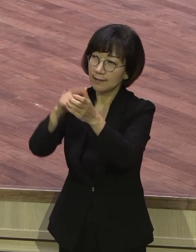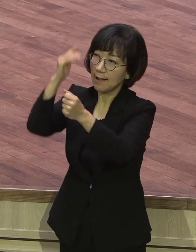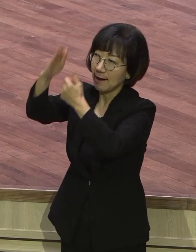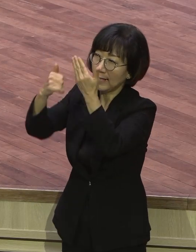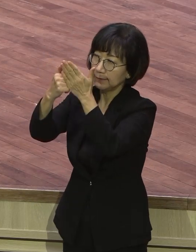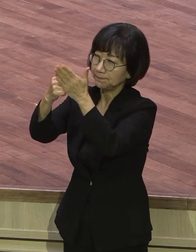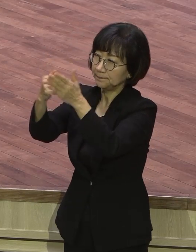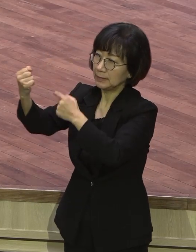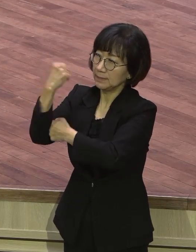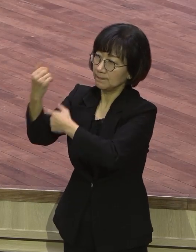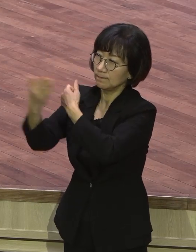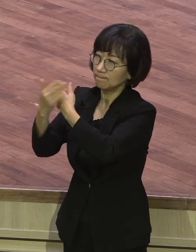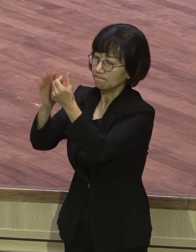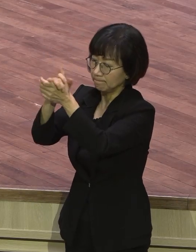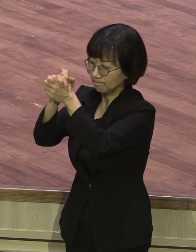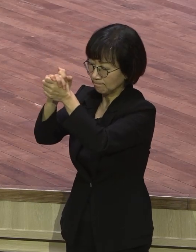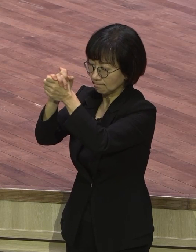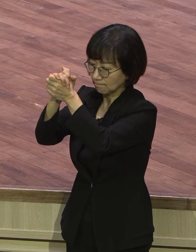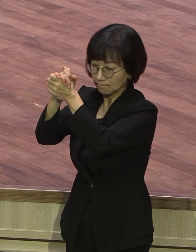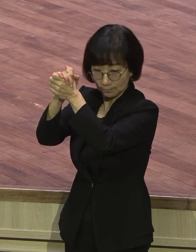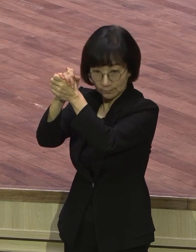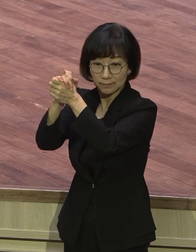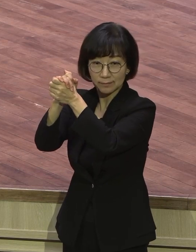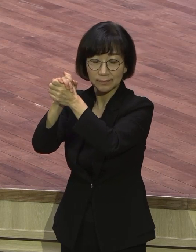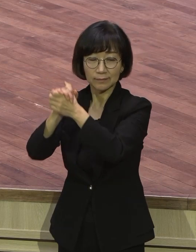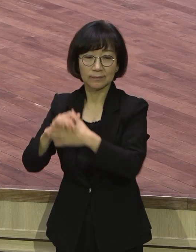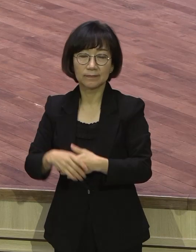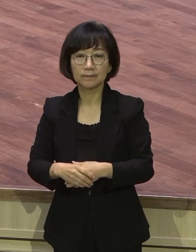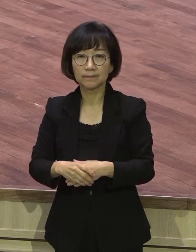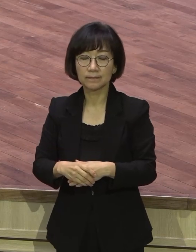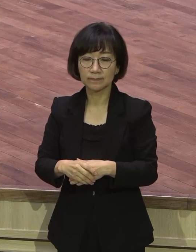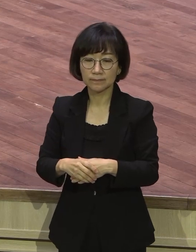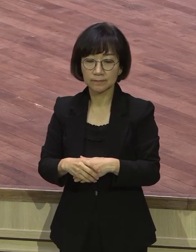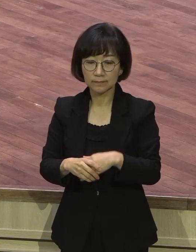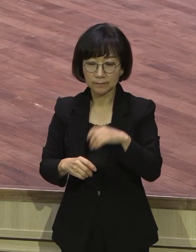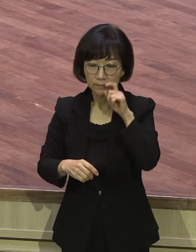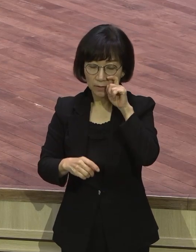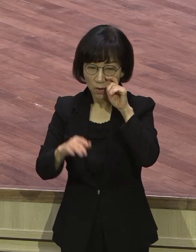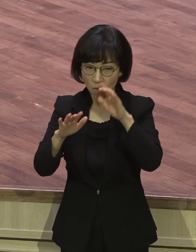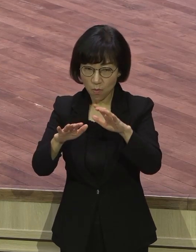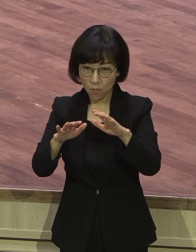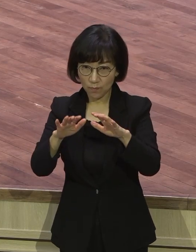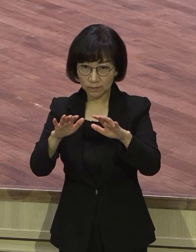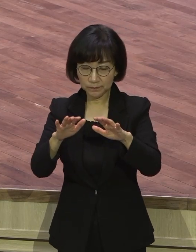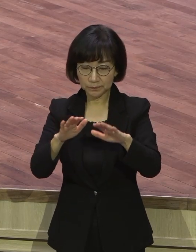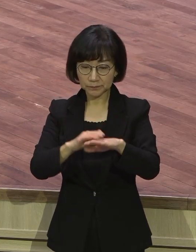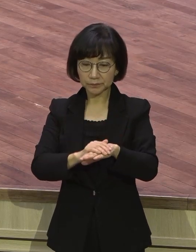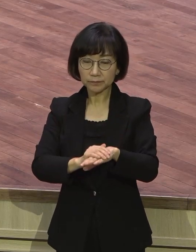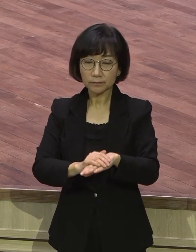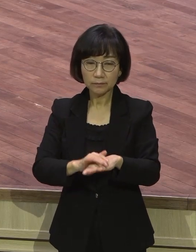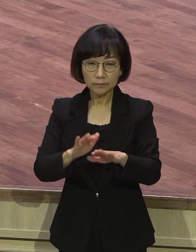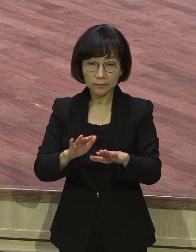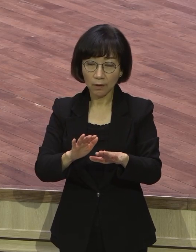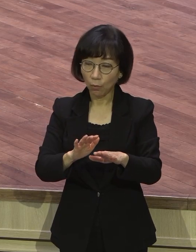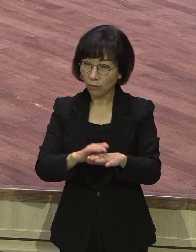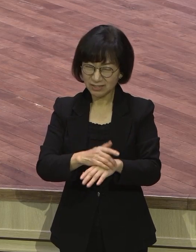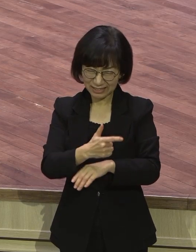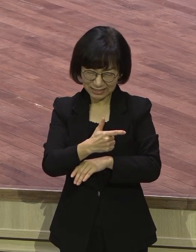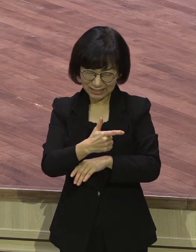어새다. 말이에요. 기도로 성부를 걸었다. 말이에요. 그 결과는 놀라운